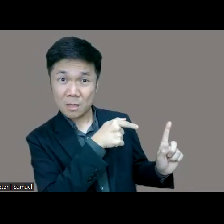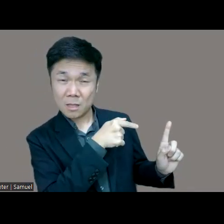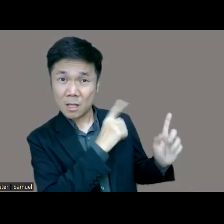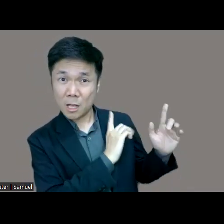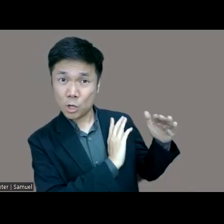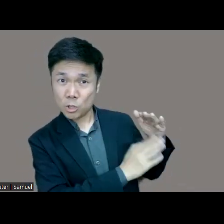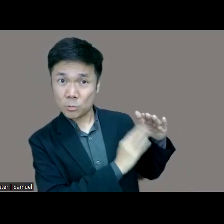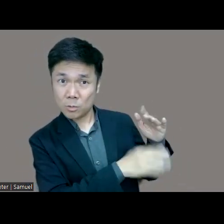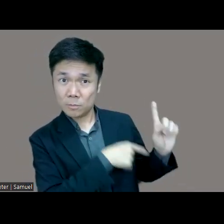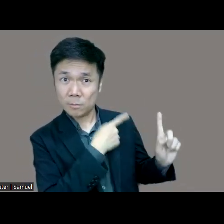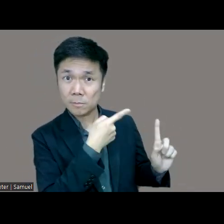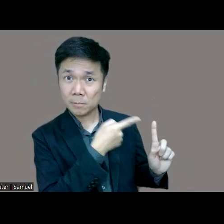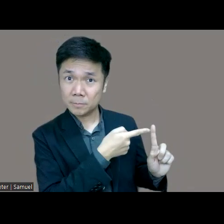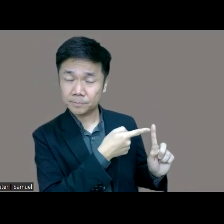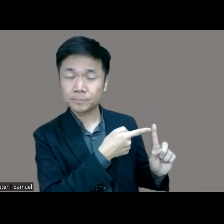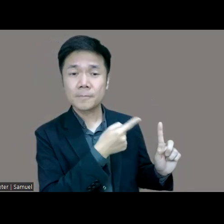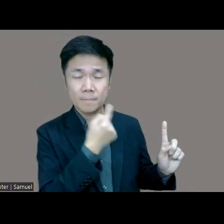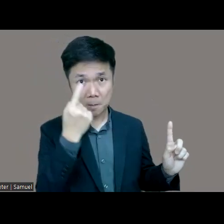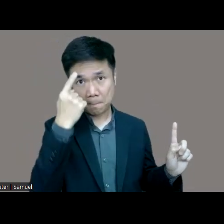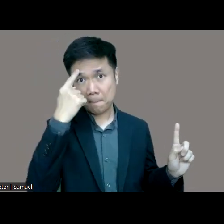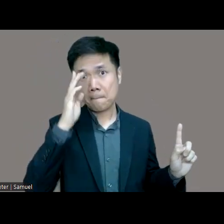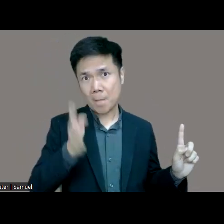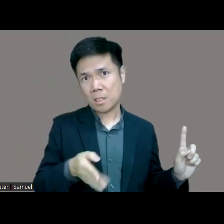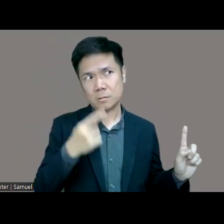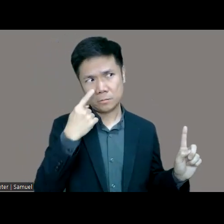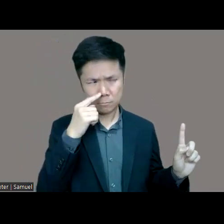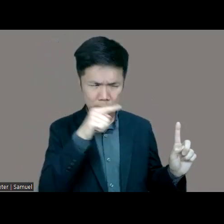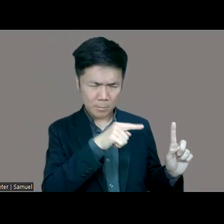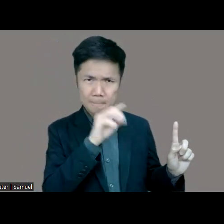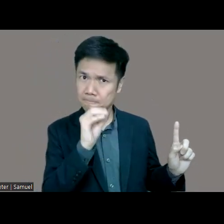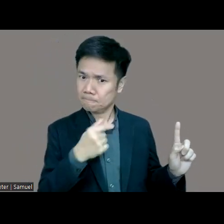l'identité et la réputation du demandeur